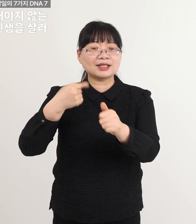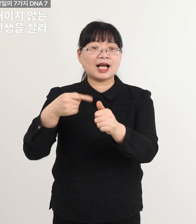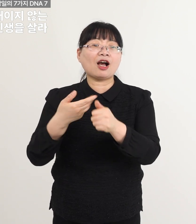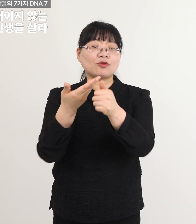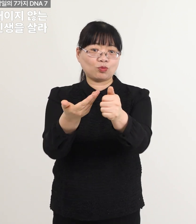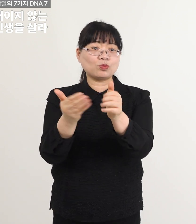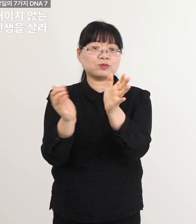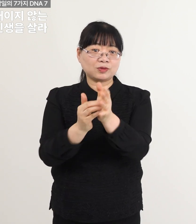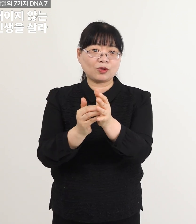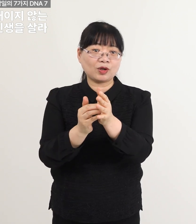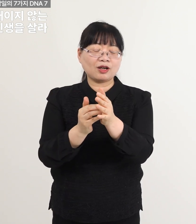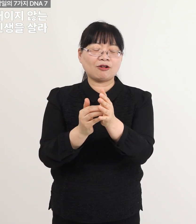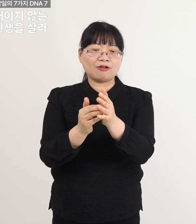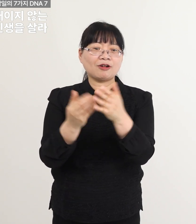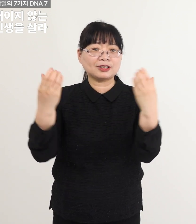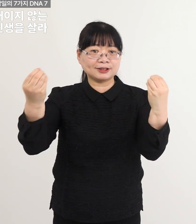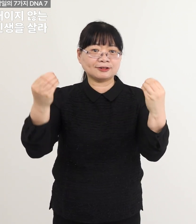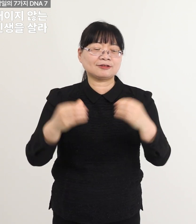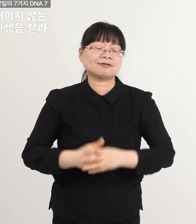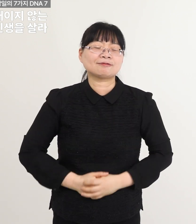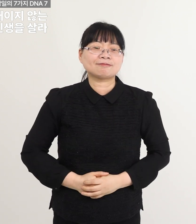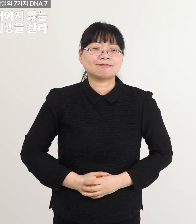가르치더라. 이걸로 끝나요.